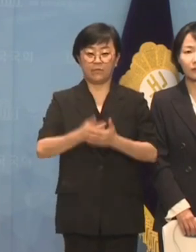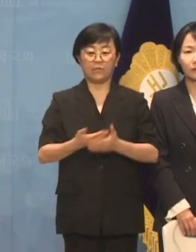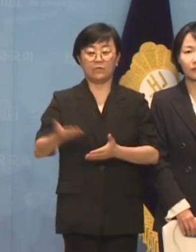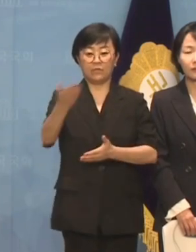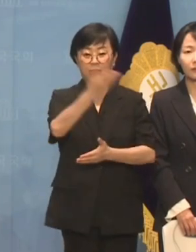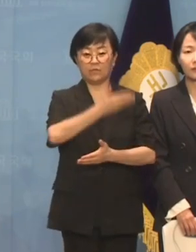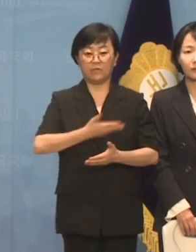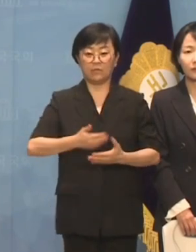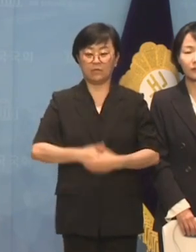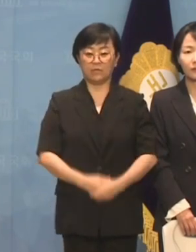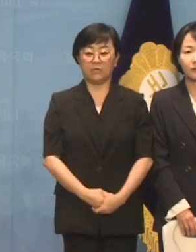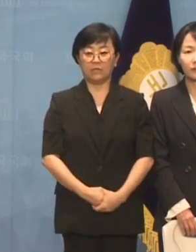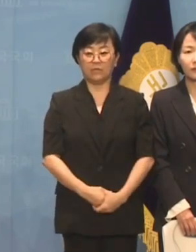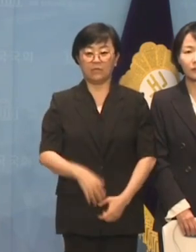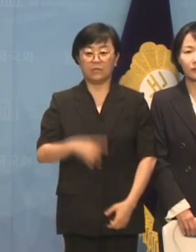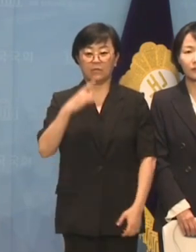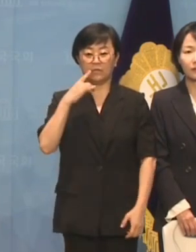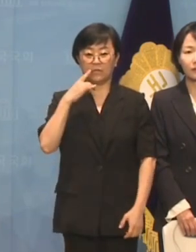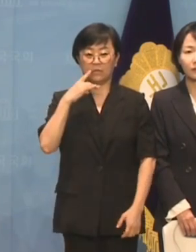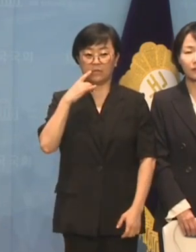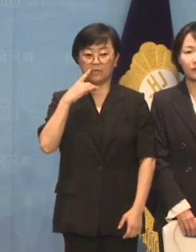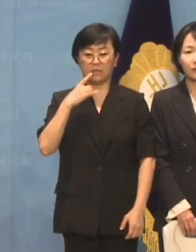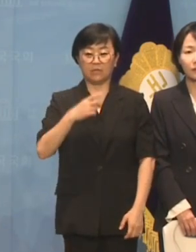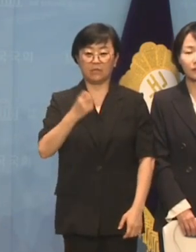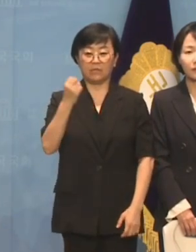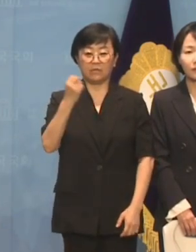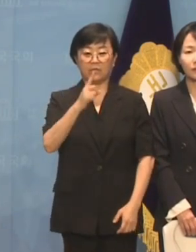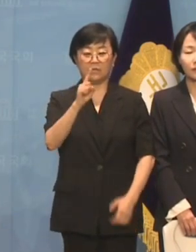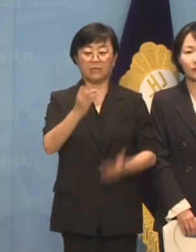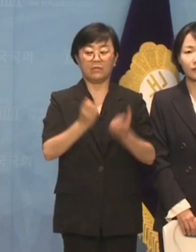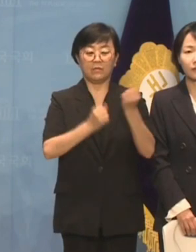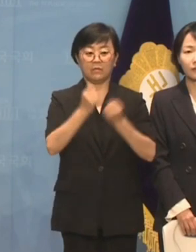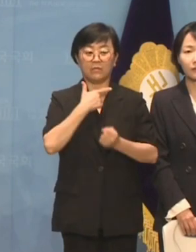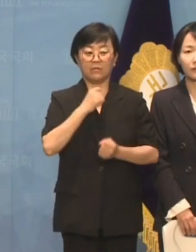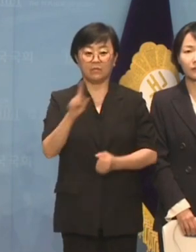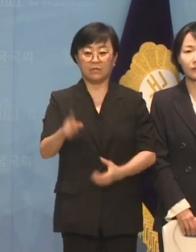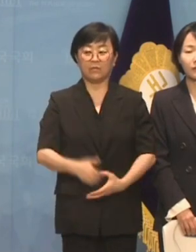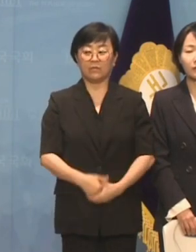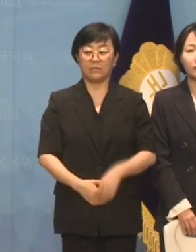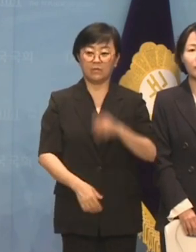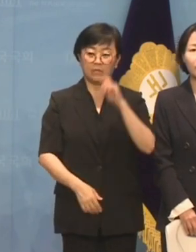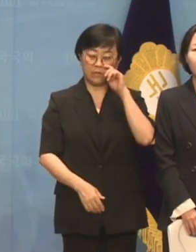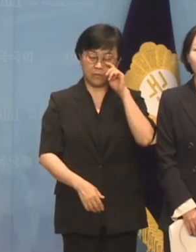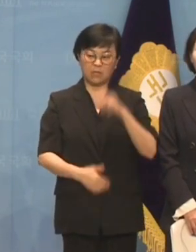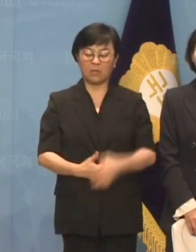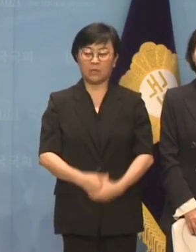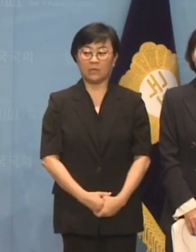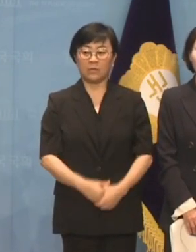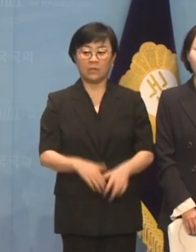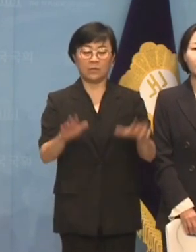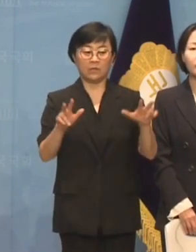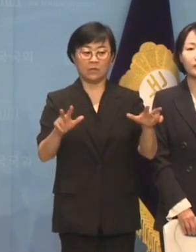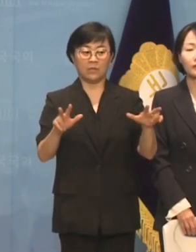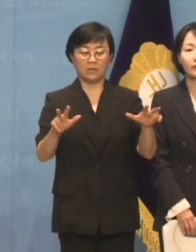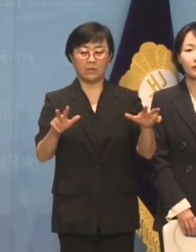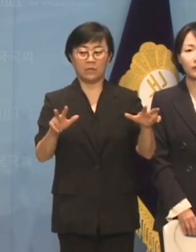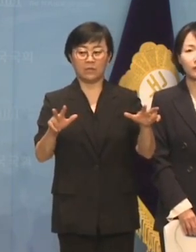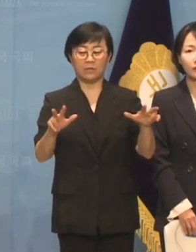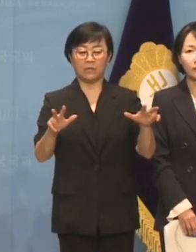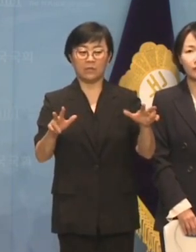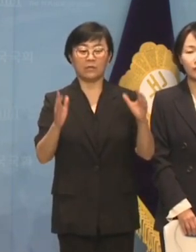언론인 여러분들께 제가 궁금해서 또 한마디 말씀을 드리면 제가 지금